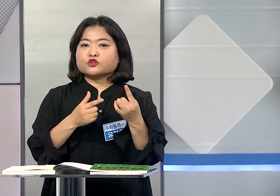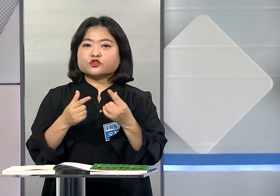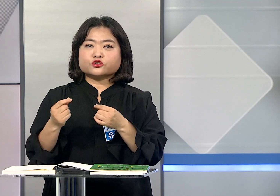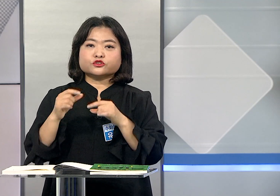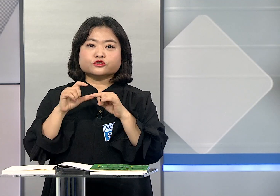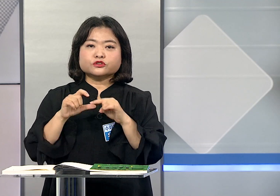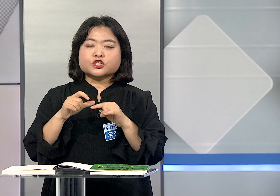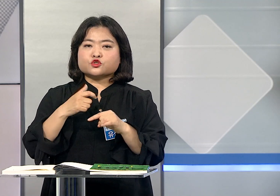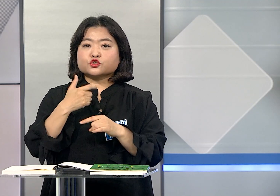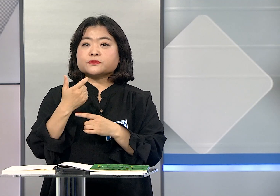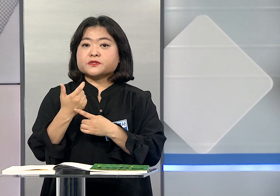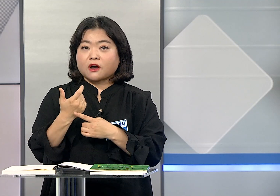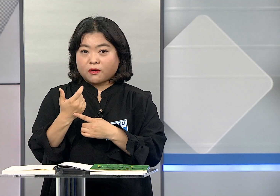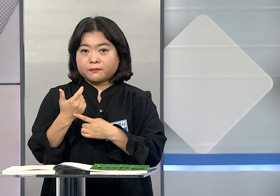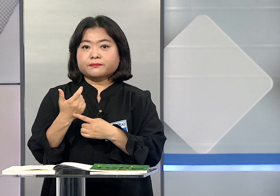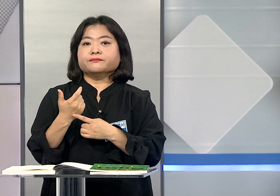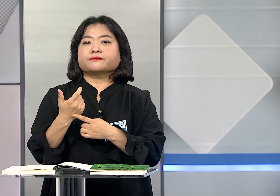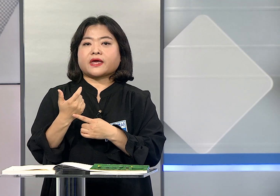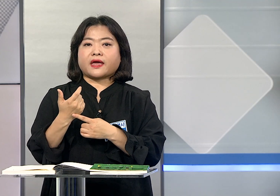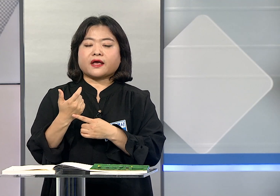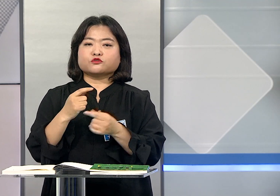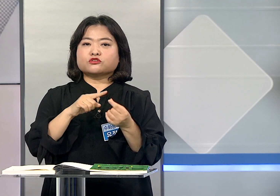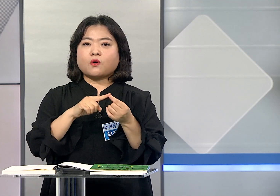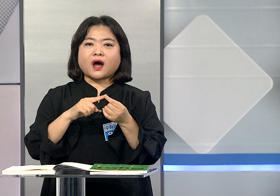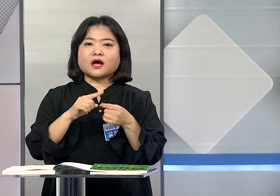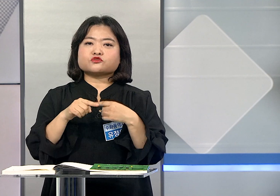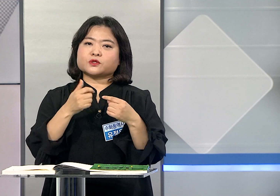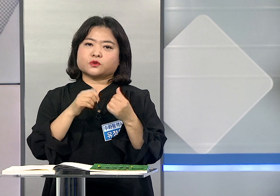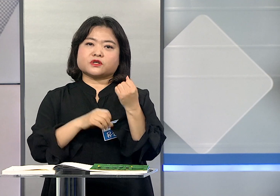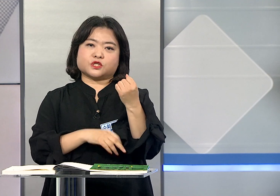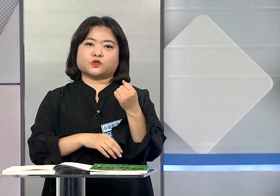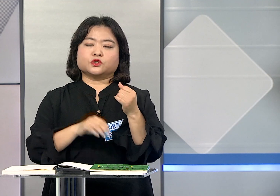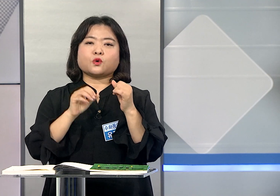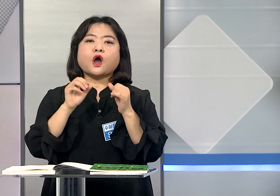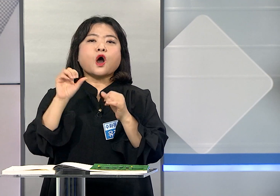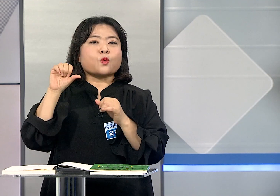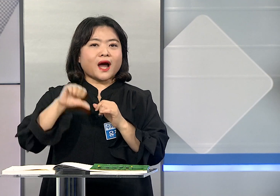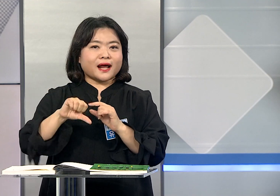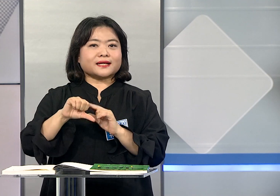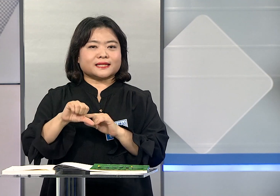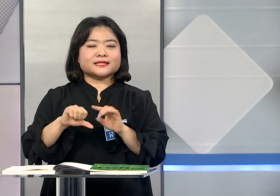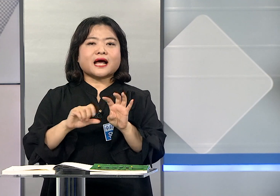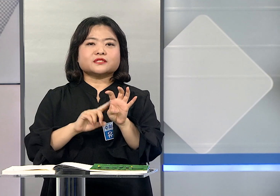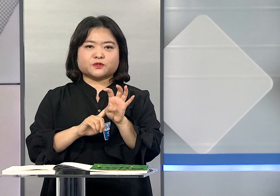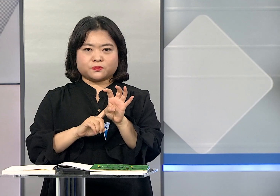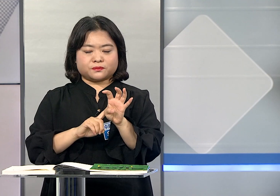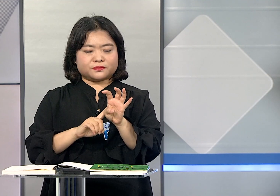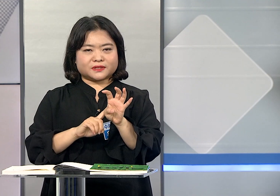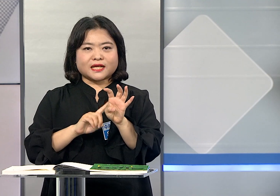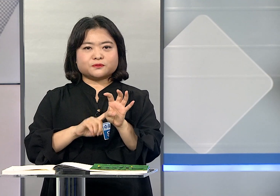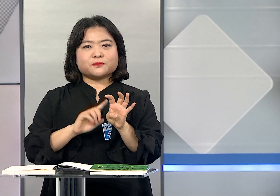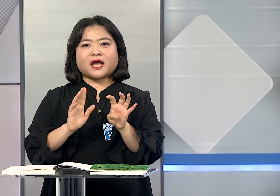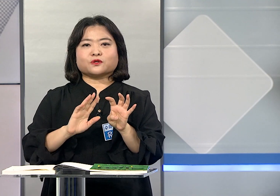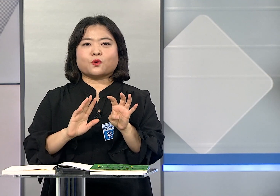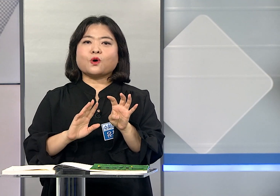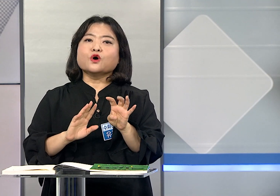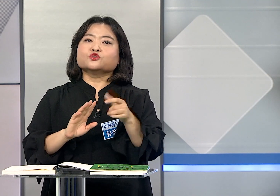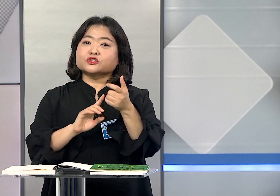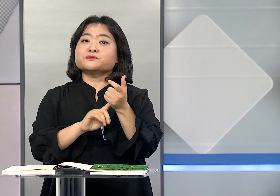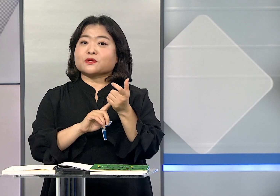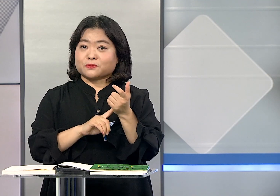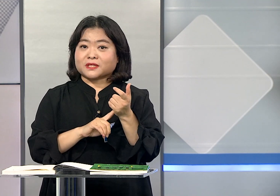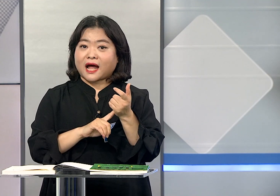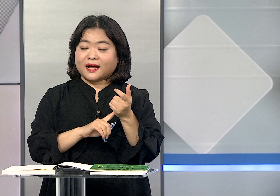전체 평균 60점에 국어와 수화통역 기초는 과락이 40점이